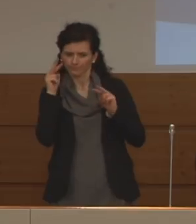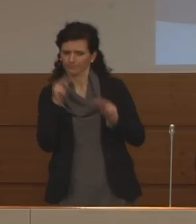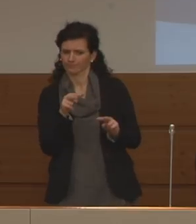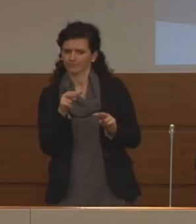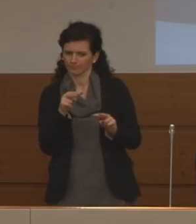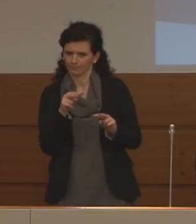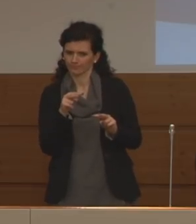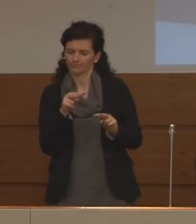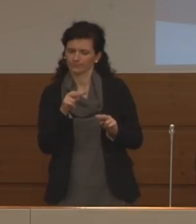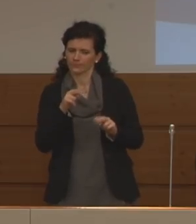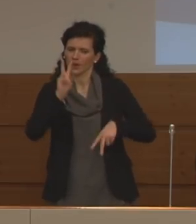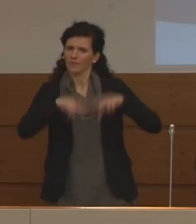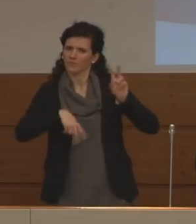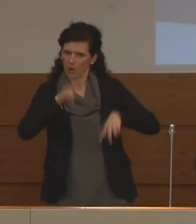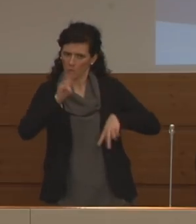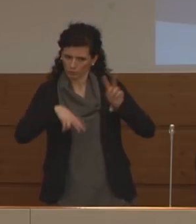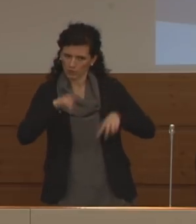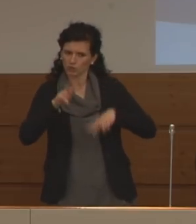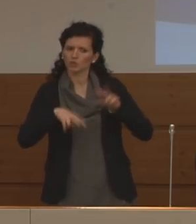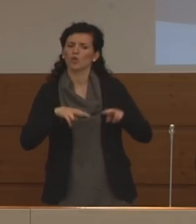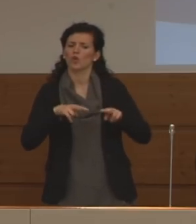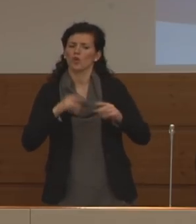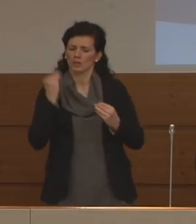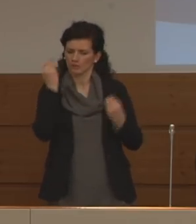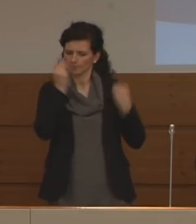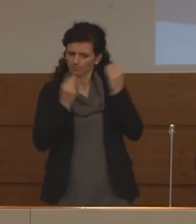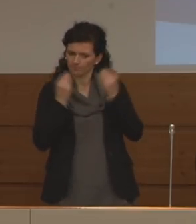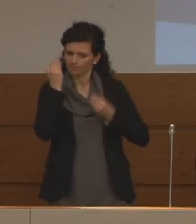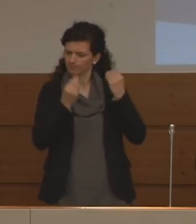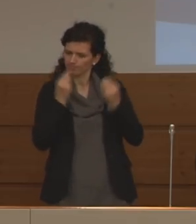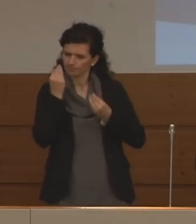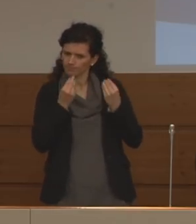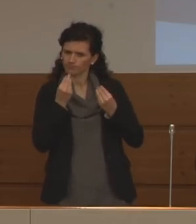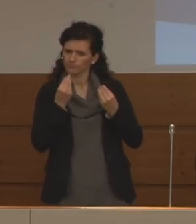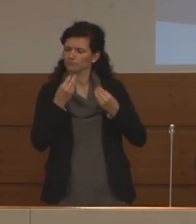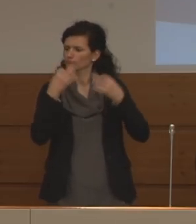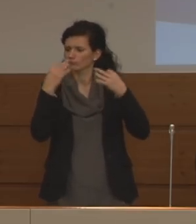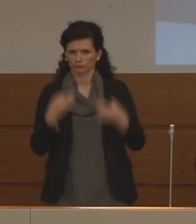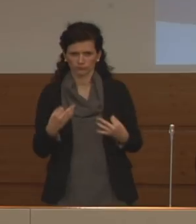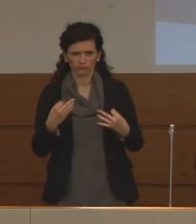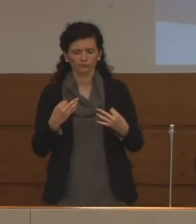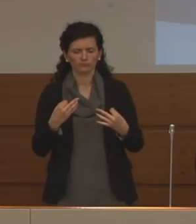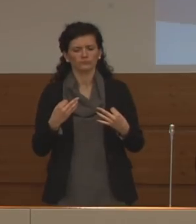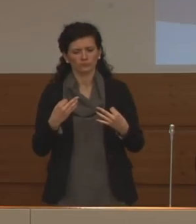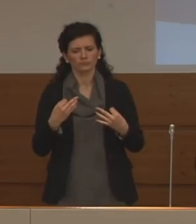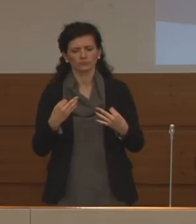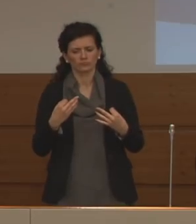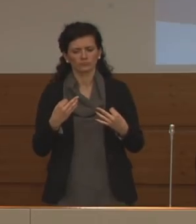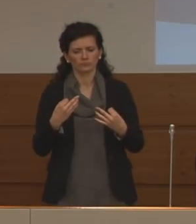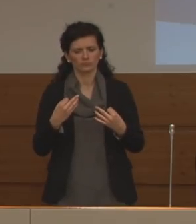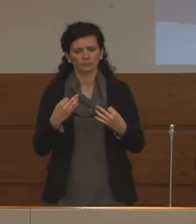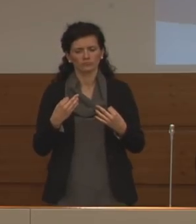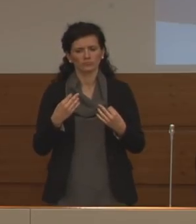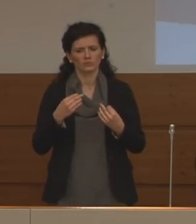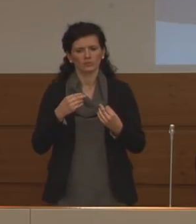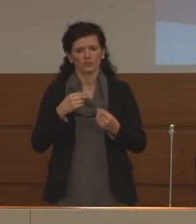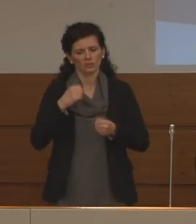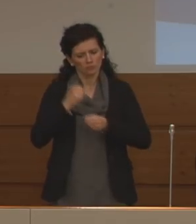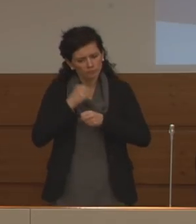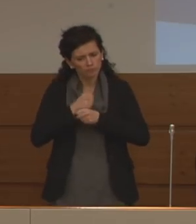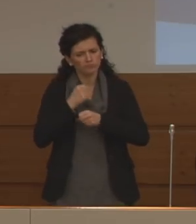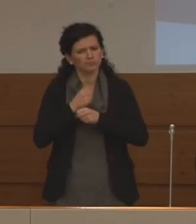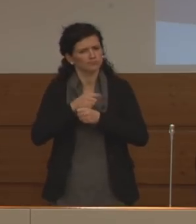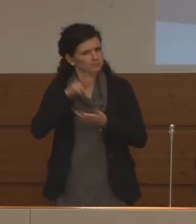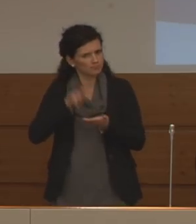e valutano nella maniera più aperta costruttiva propositiva possibile